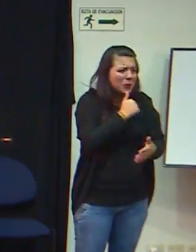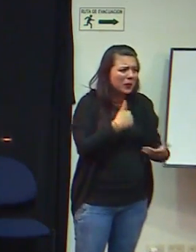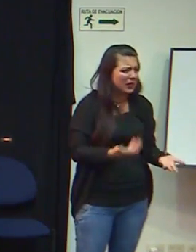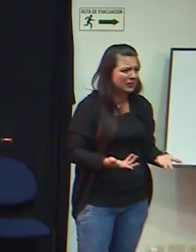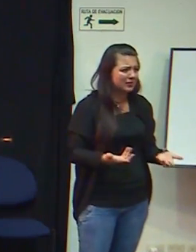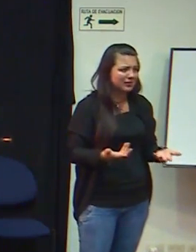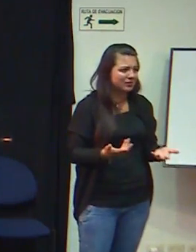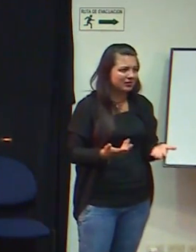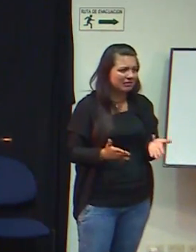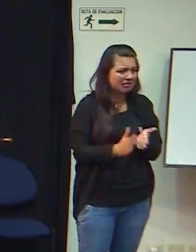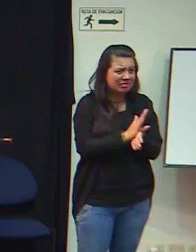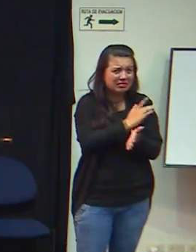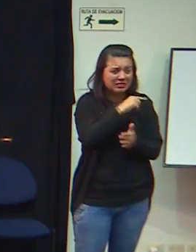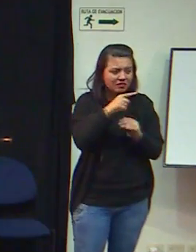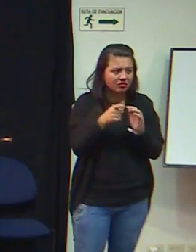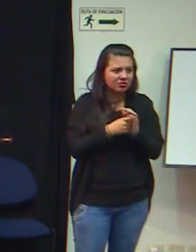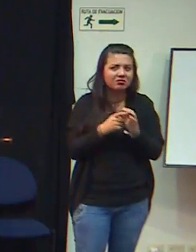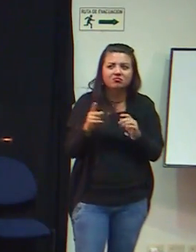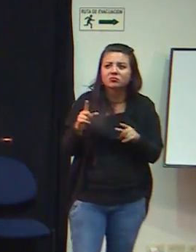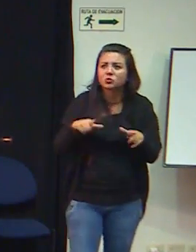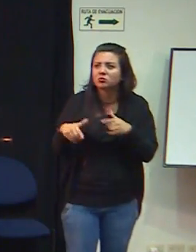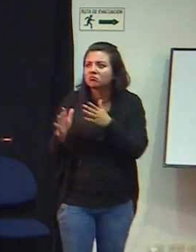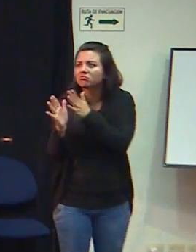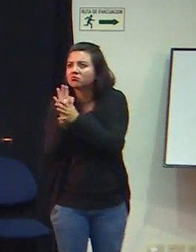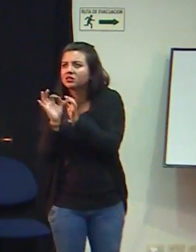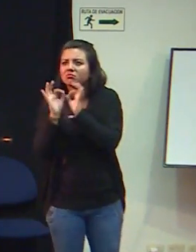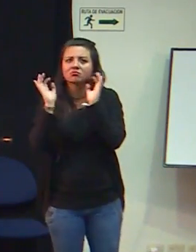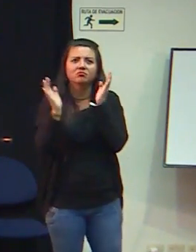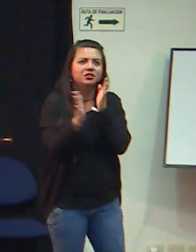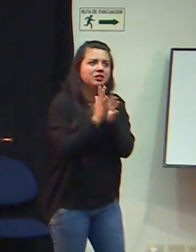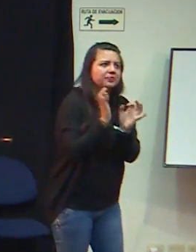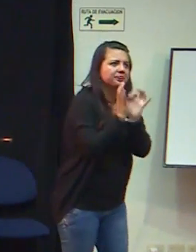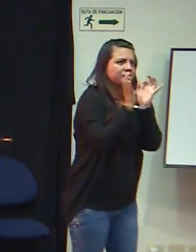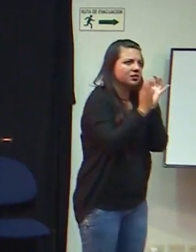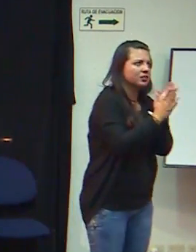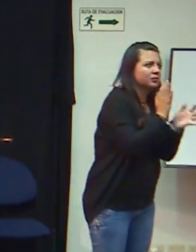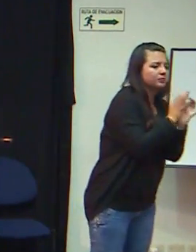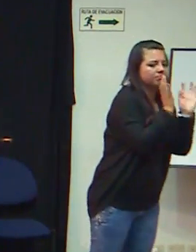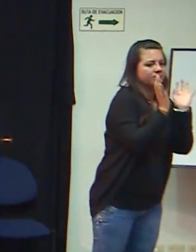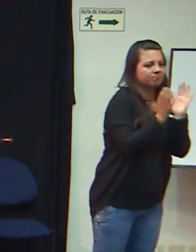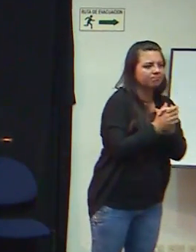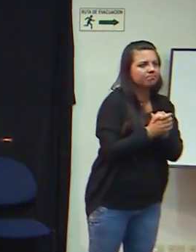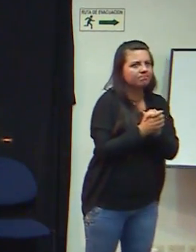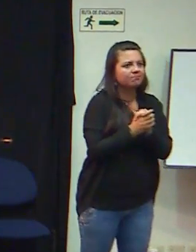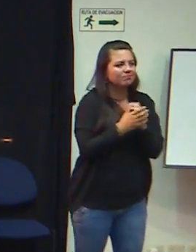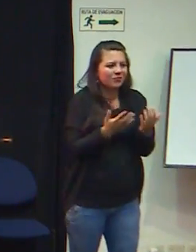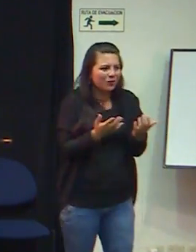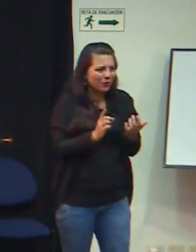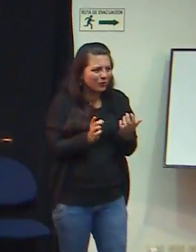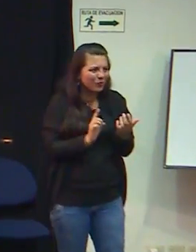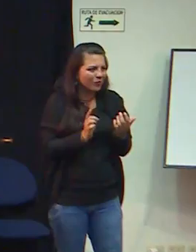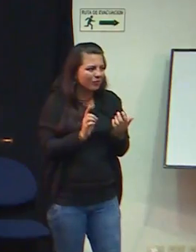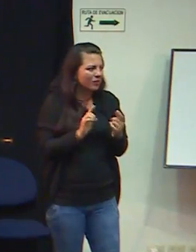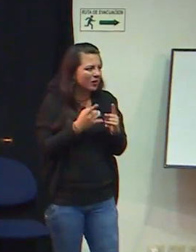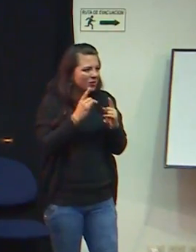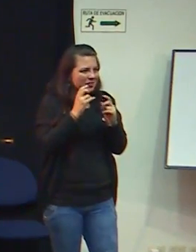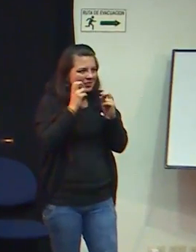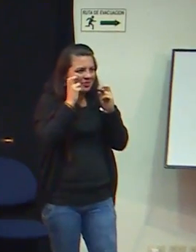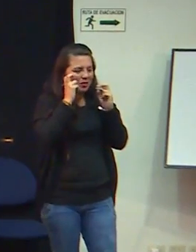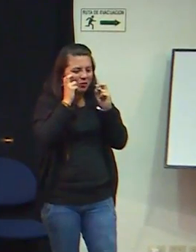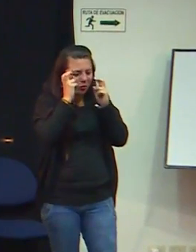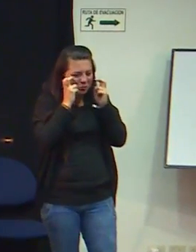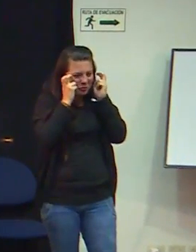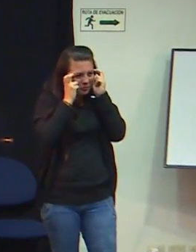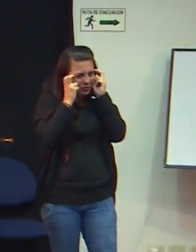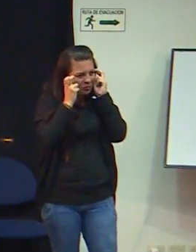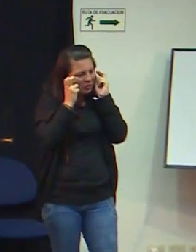que recibamos lo que dicen en un lugar, lo que dicen en otro, sino que hay que tener un conocimiento más allá de lo